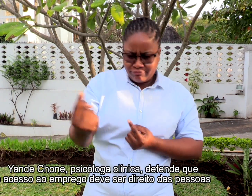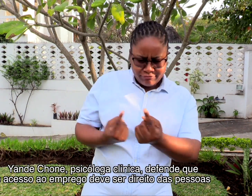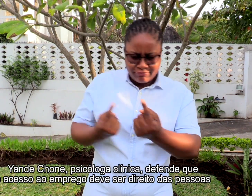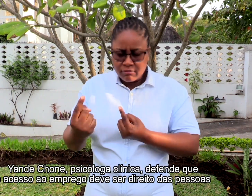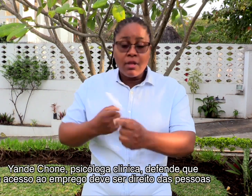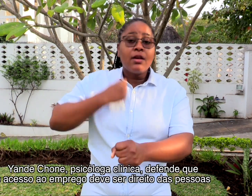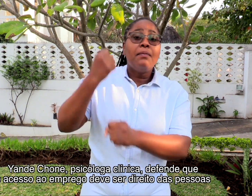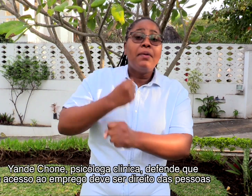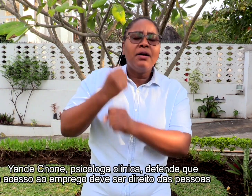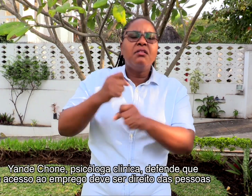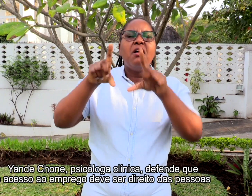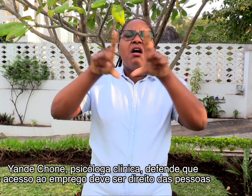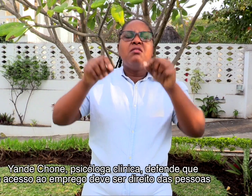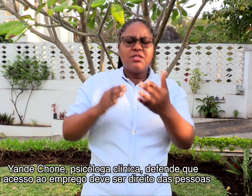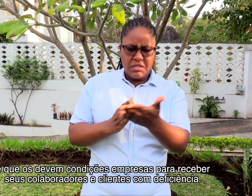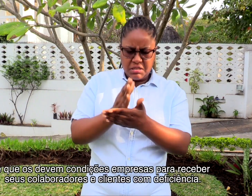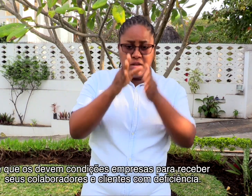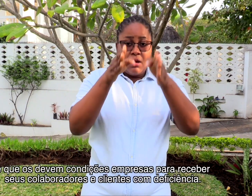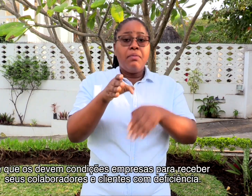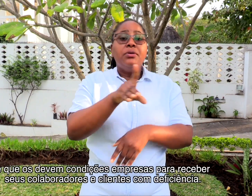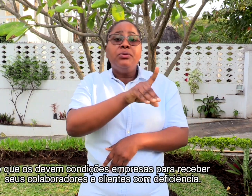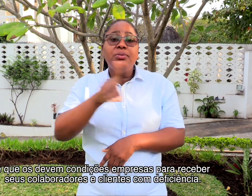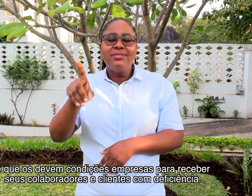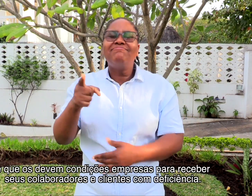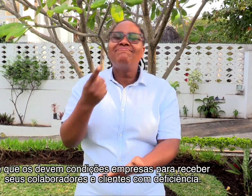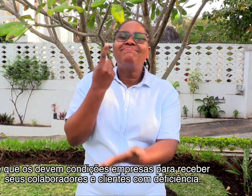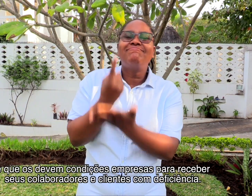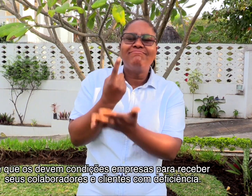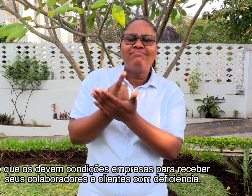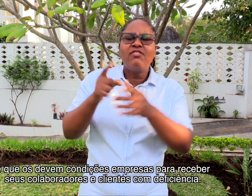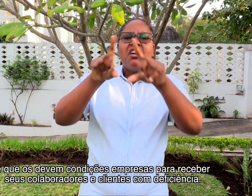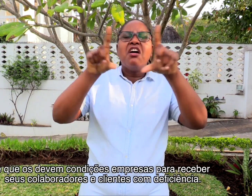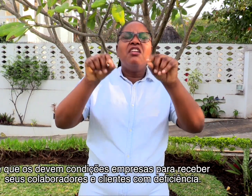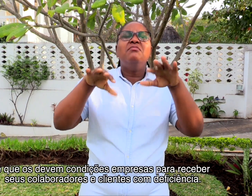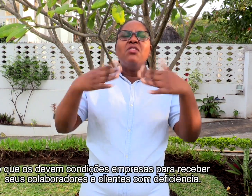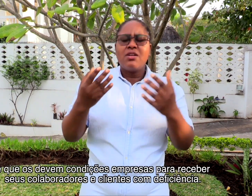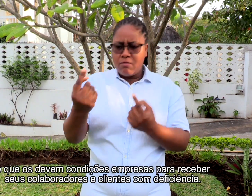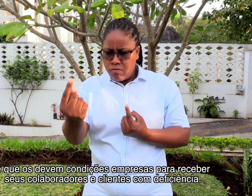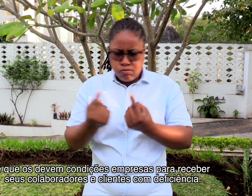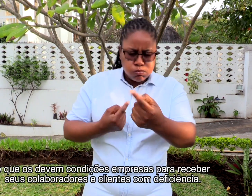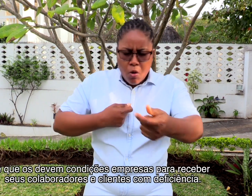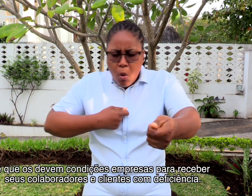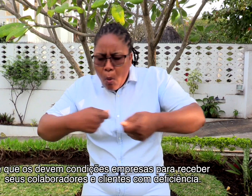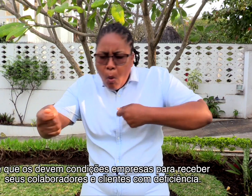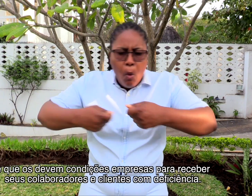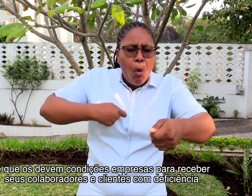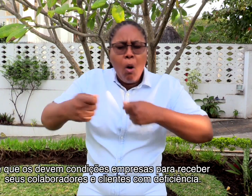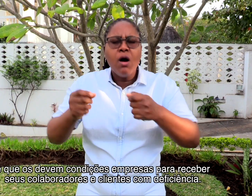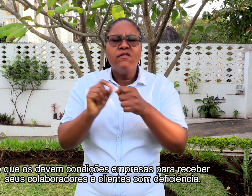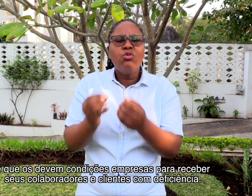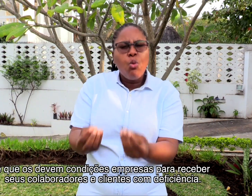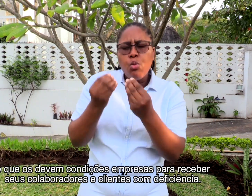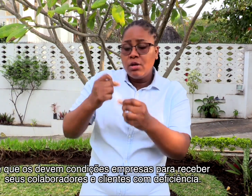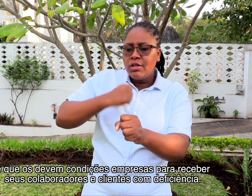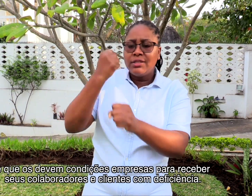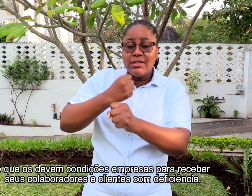emprego deve ser direito das pessoas e que os empregadores devem adaptar as condições de suas empresas para receber seus